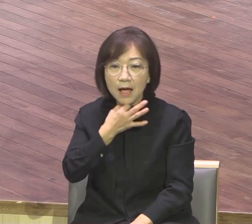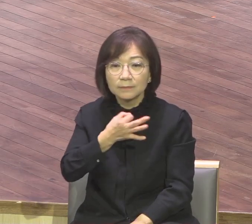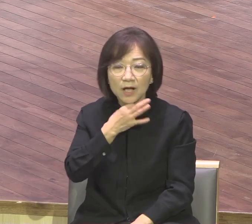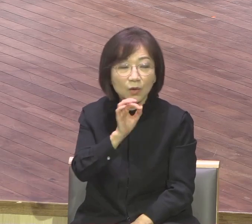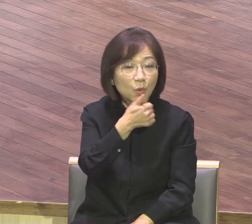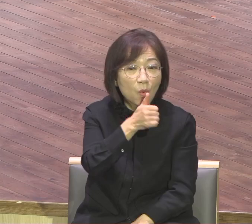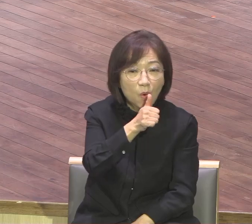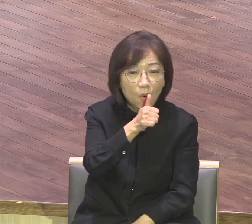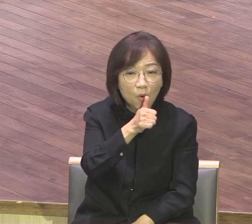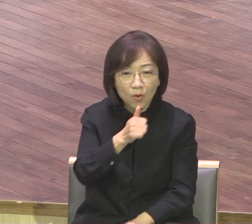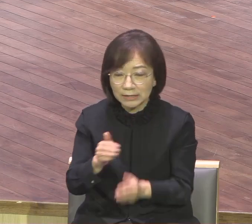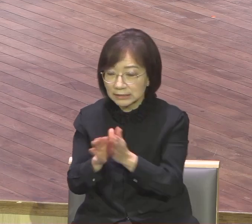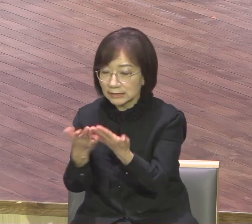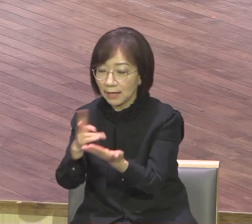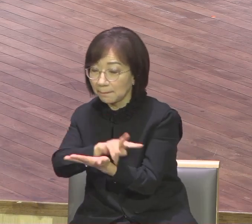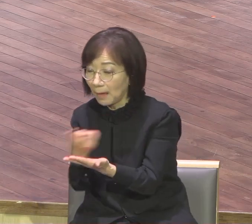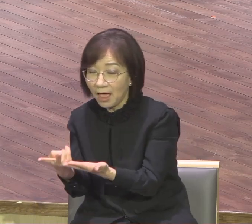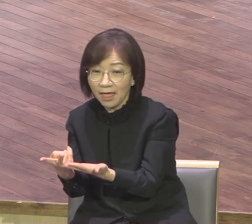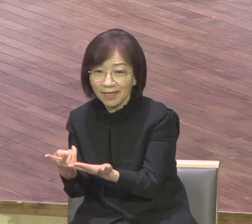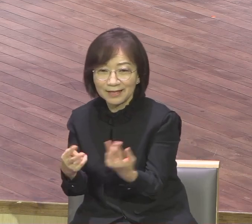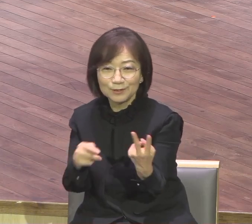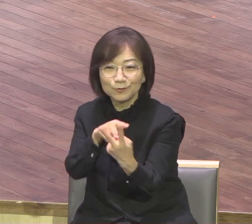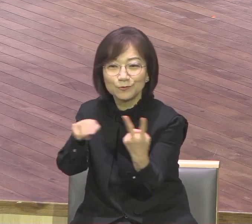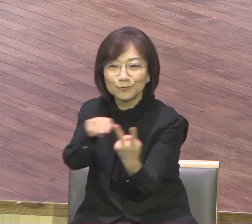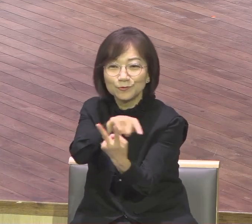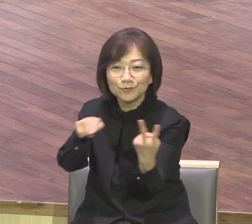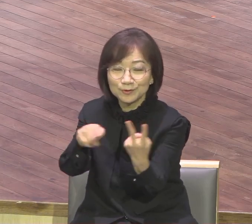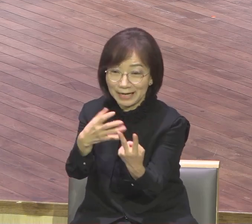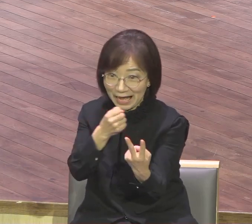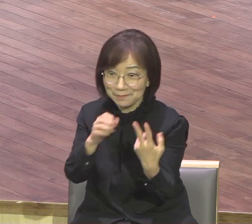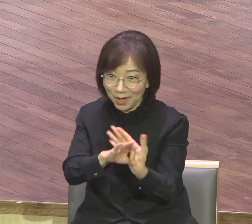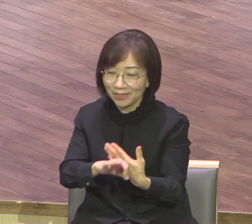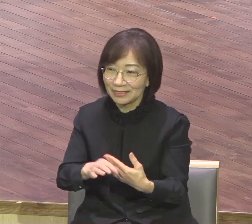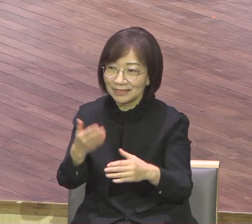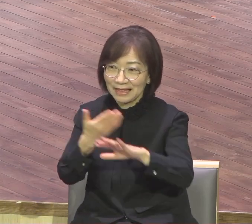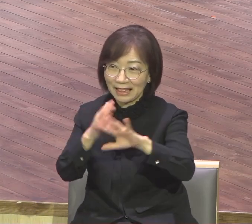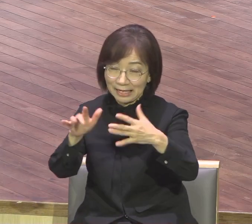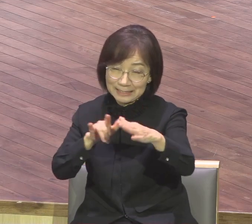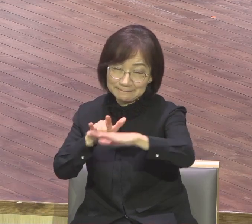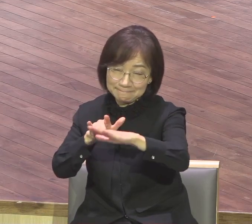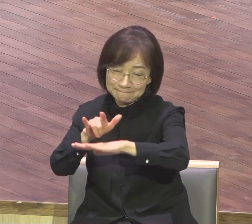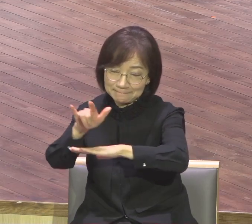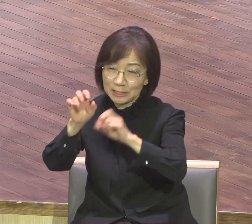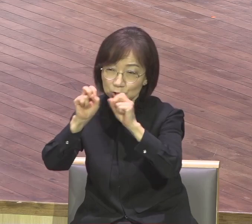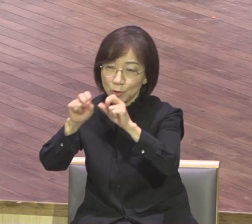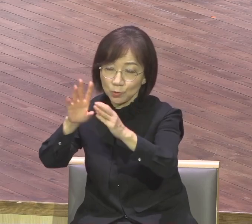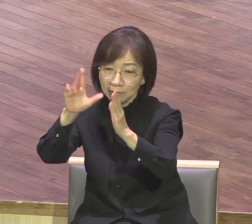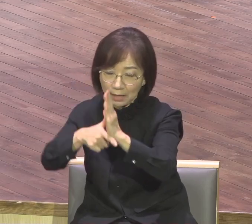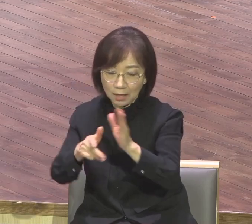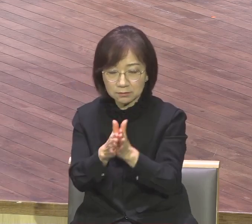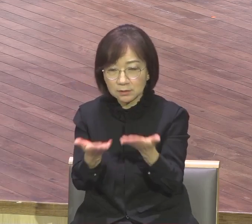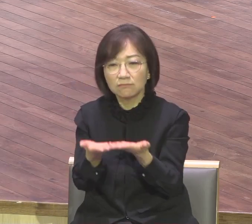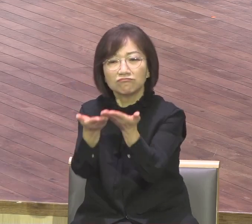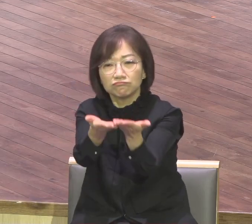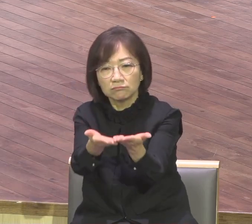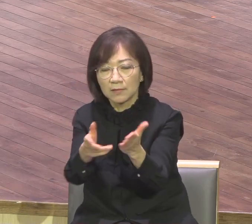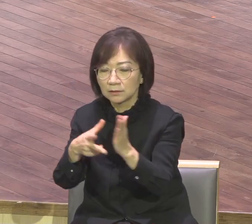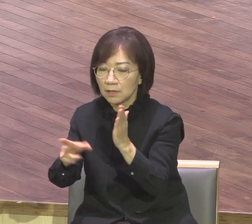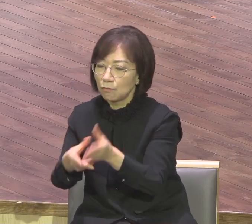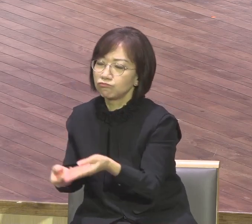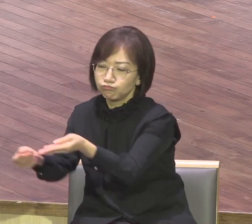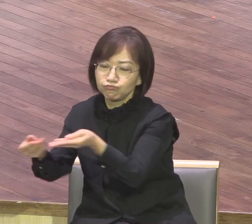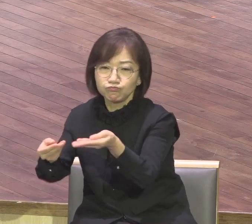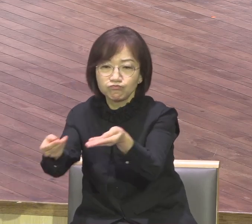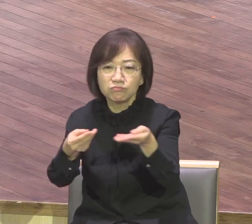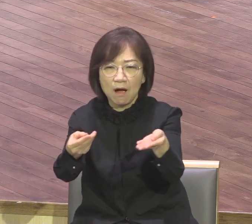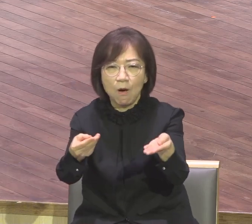부 구분해서 그렇게 진행하면 우리 선교 현장에 갈 때 많은 도움을 줄 수 있다. Así nosotros podemos dar muchas ayuda a través